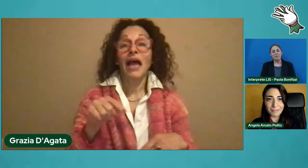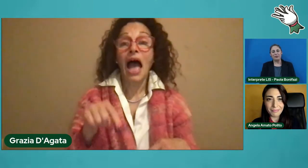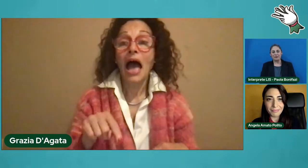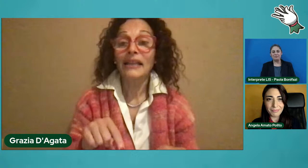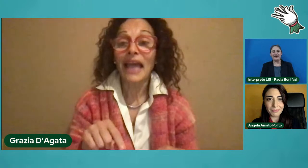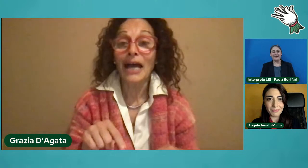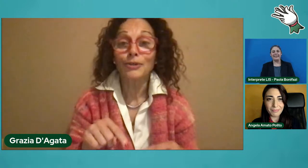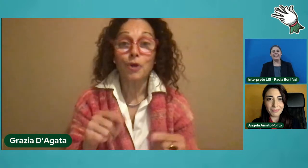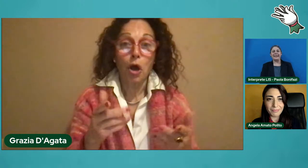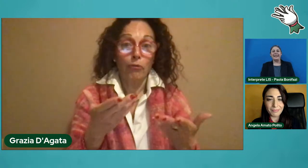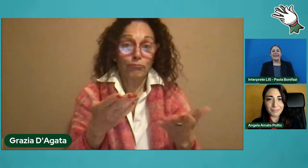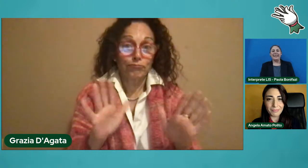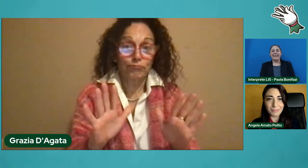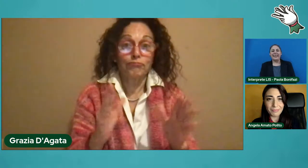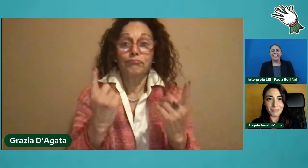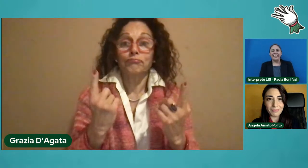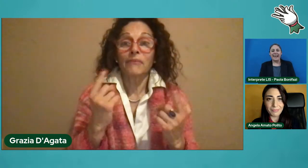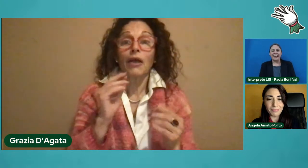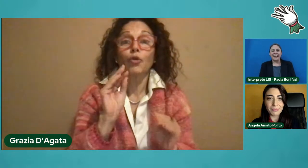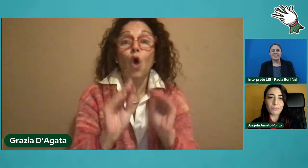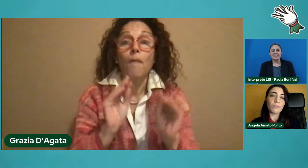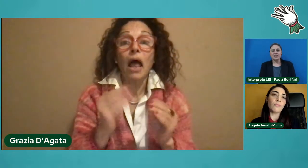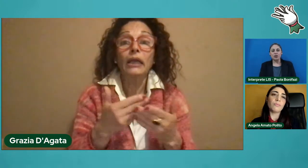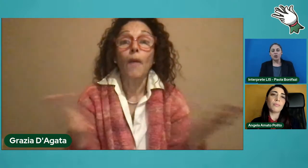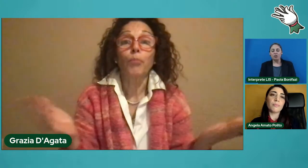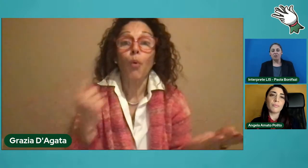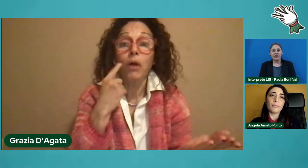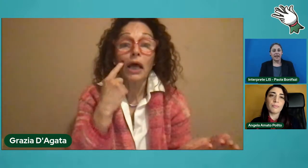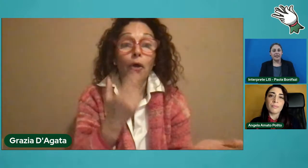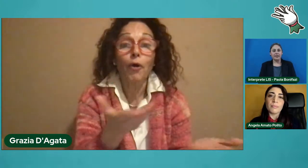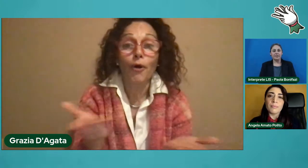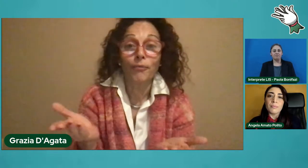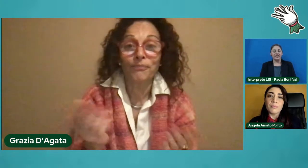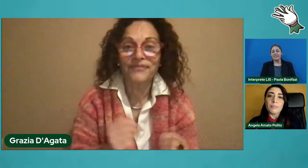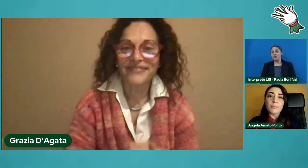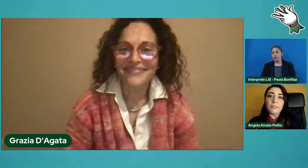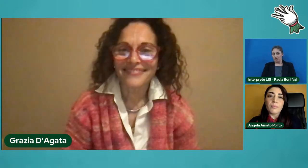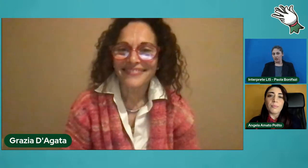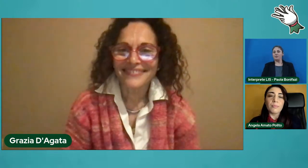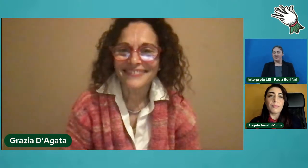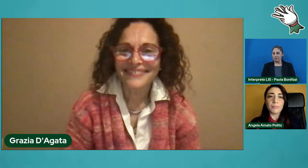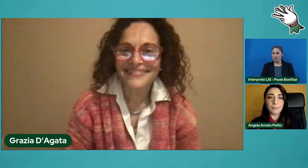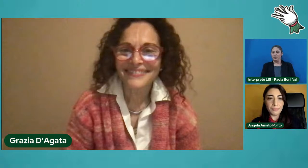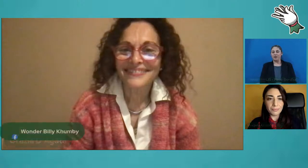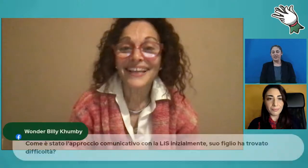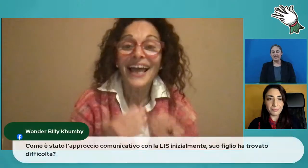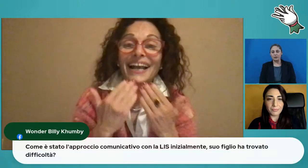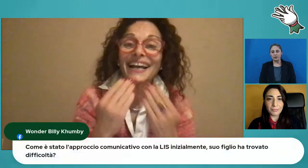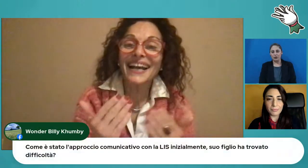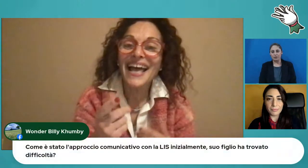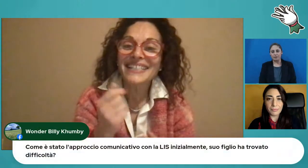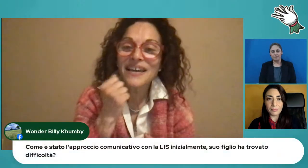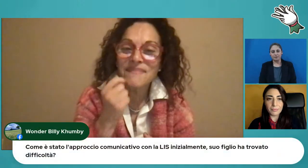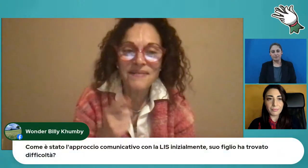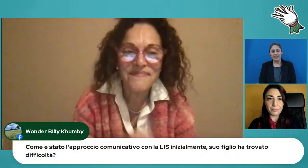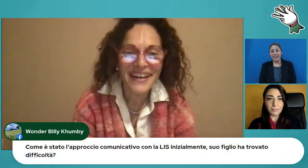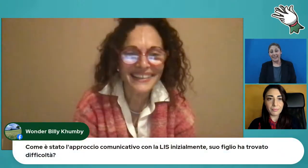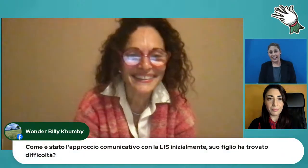Molto bene. E adesso vorrei vedere se ci sono delle domande dal pubblico, innanzitutto. E